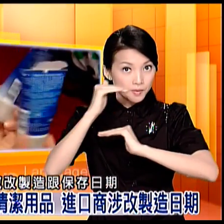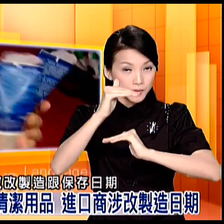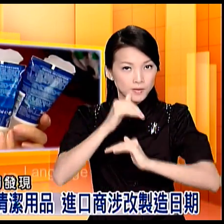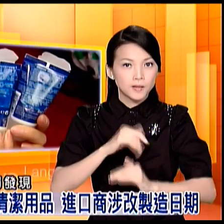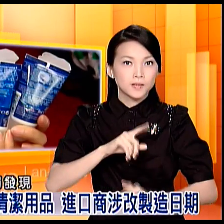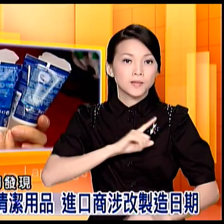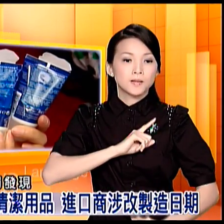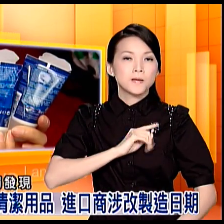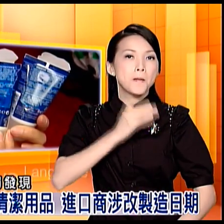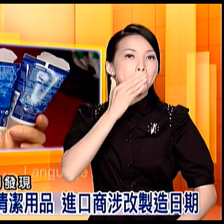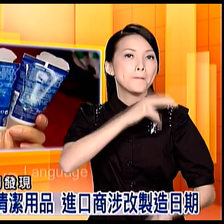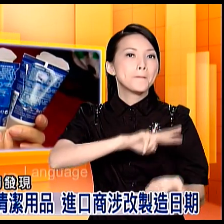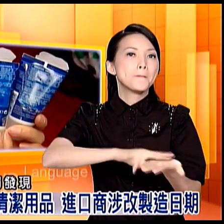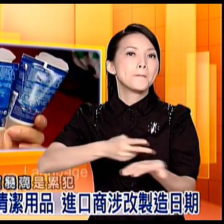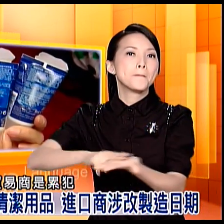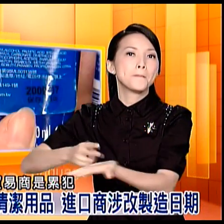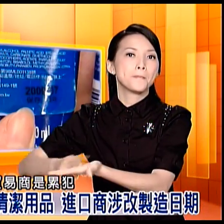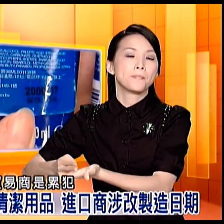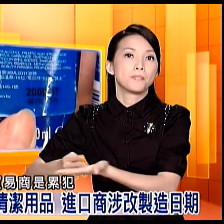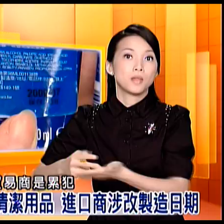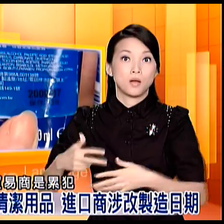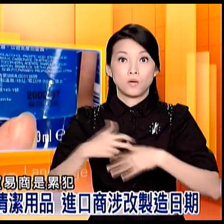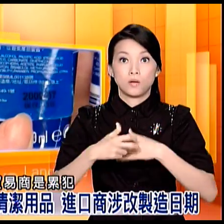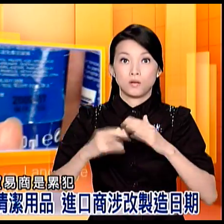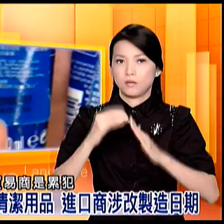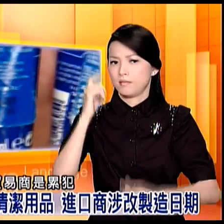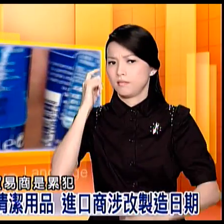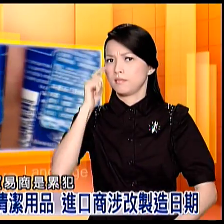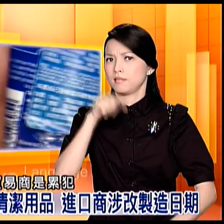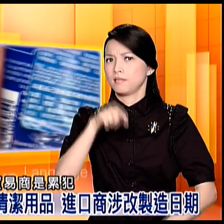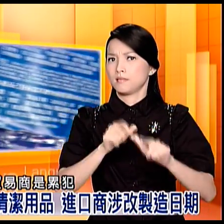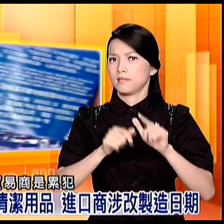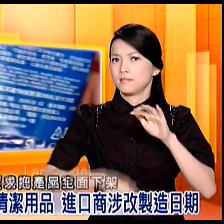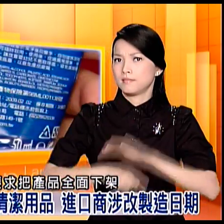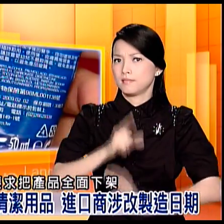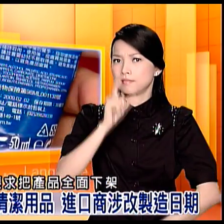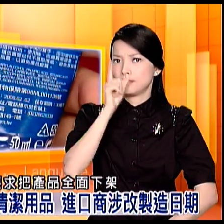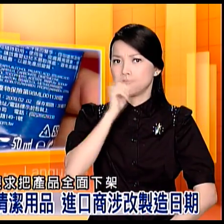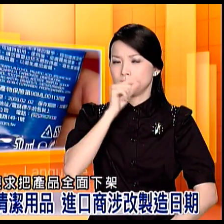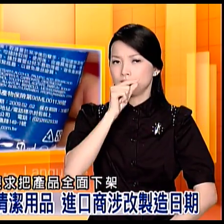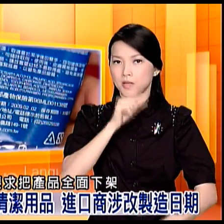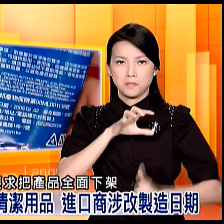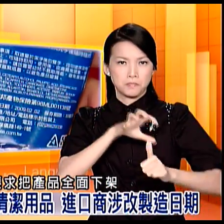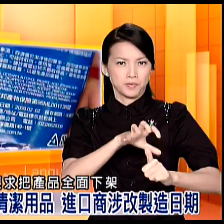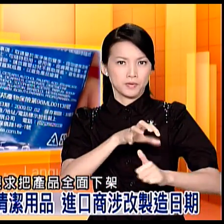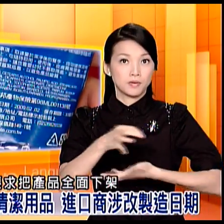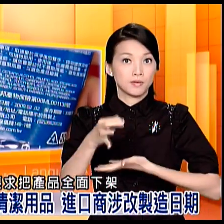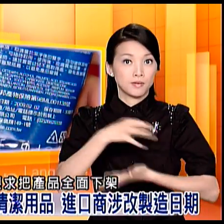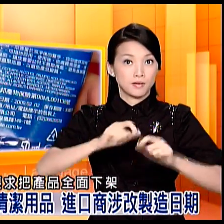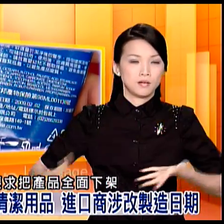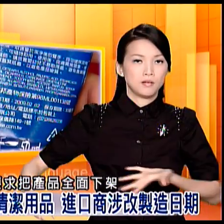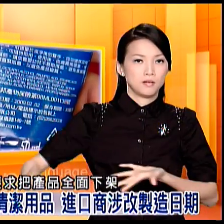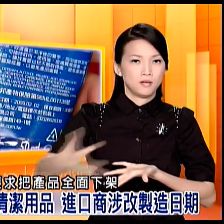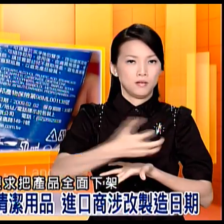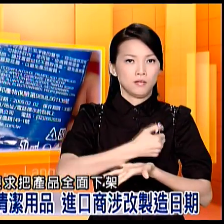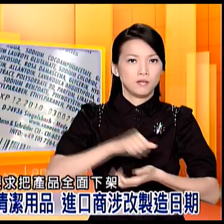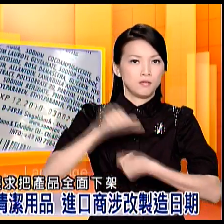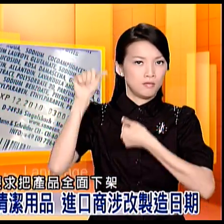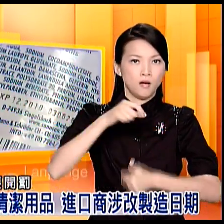卫生局发现这家贸易商是累犯，立刻要求把产品全面下架，并且